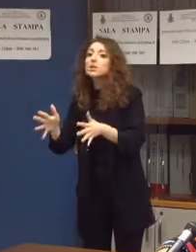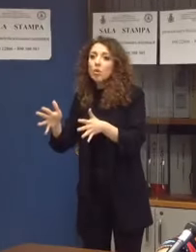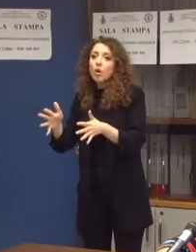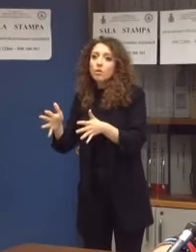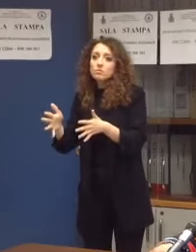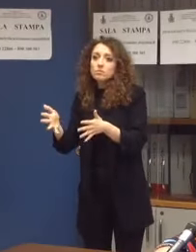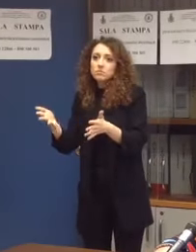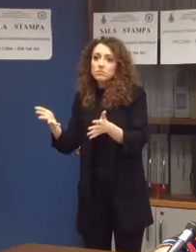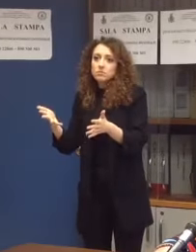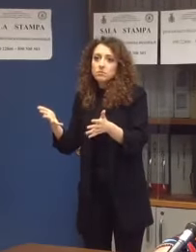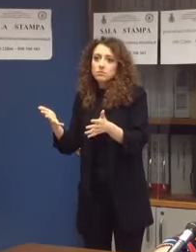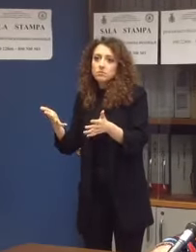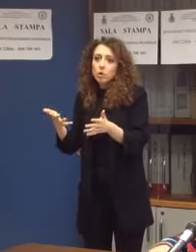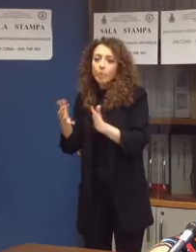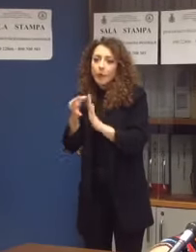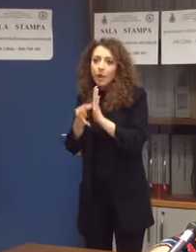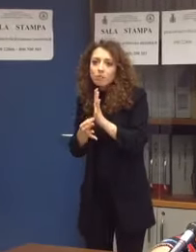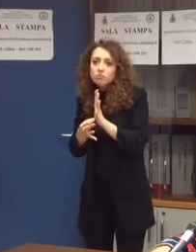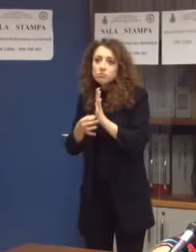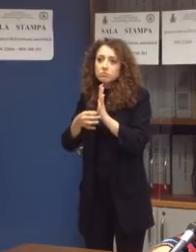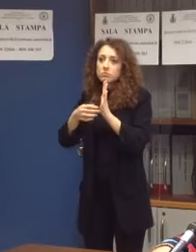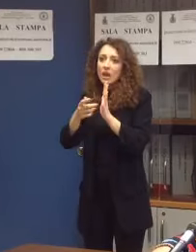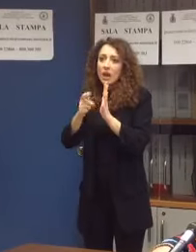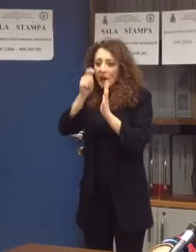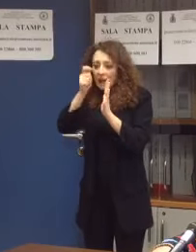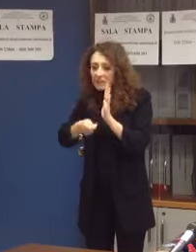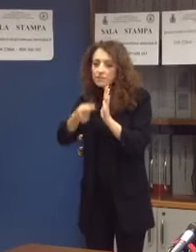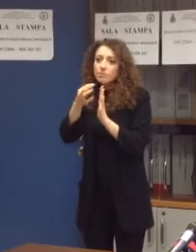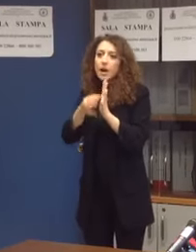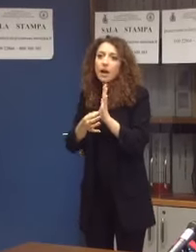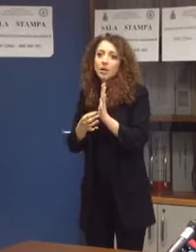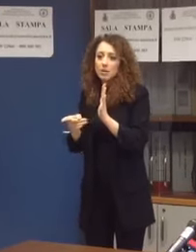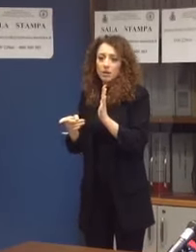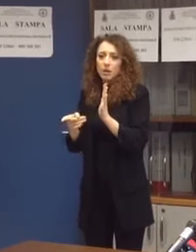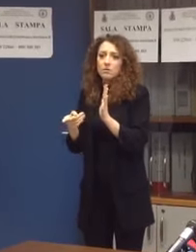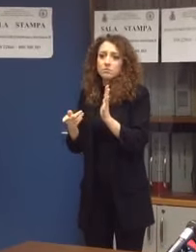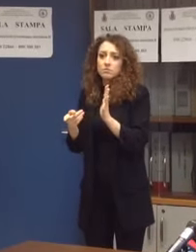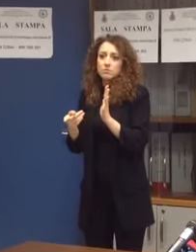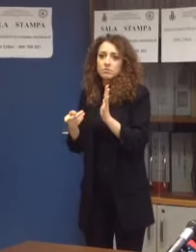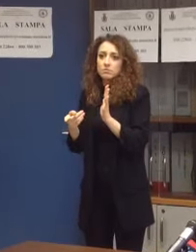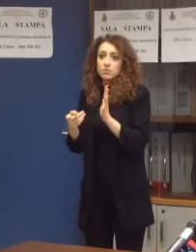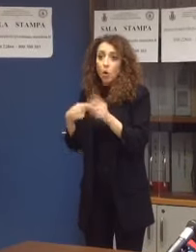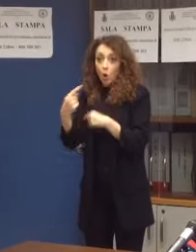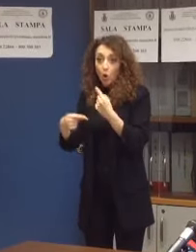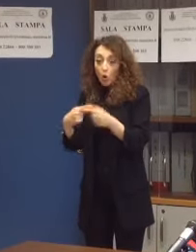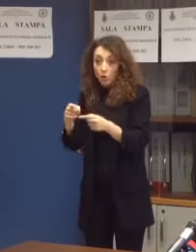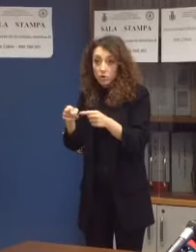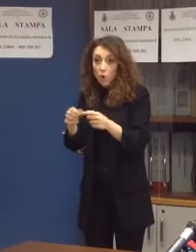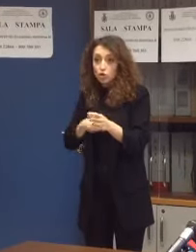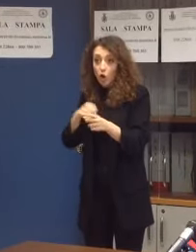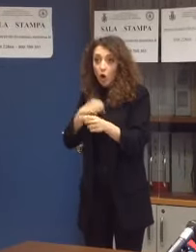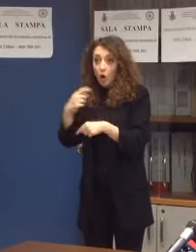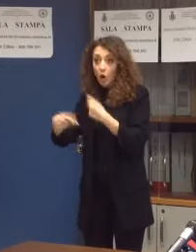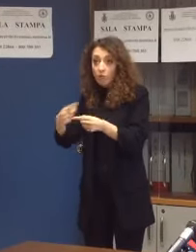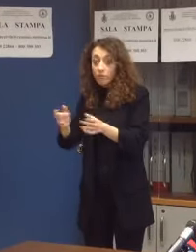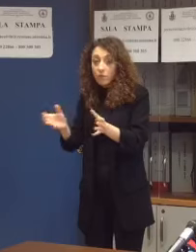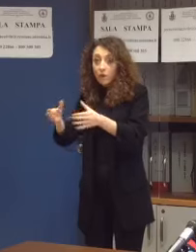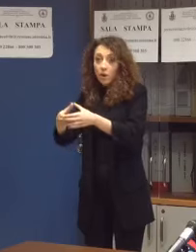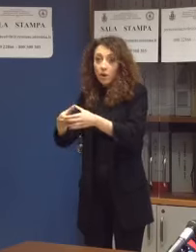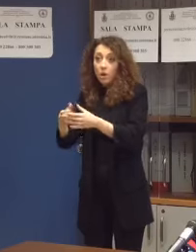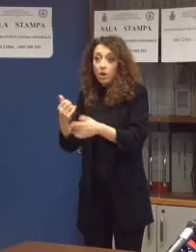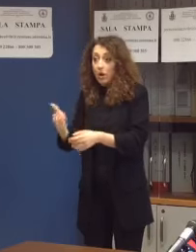ha concluse rispettando le regole non può assolutamente continuare a soffrire lì.